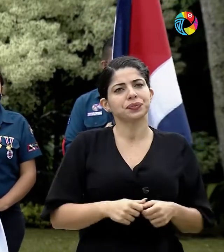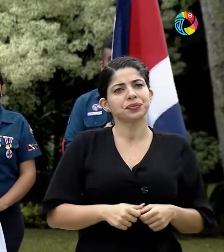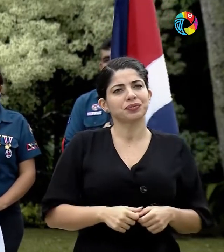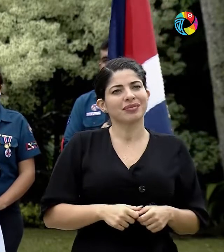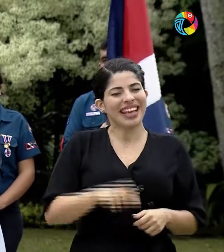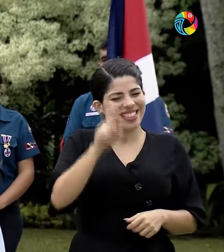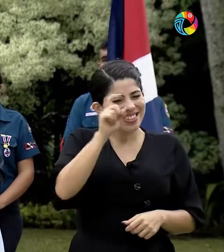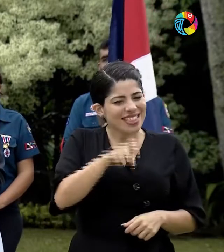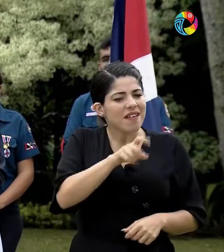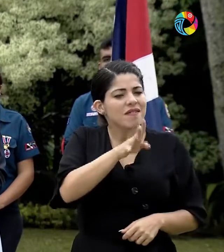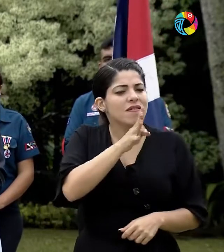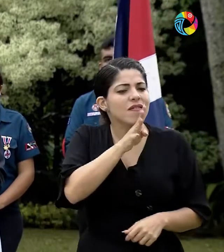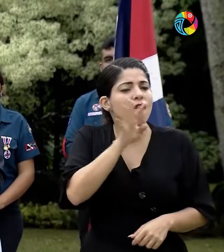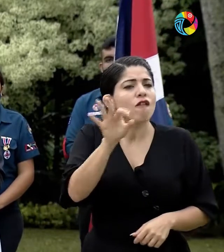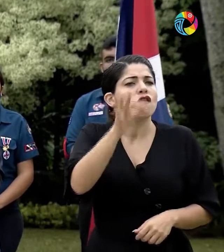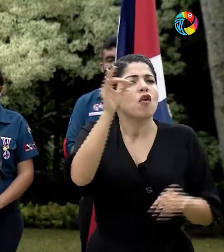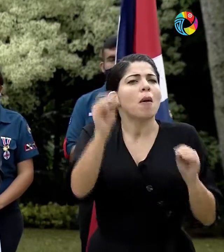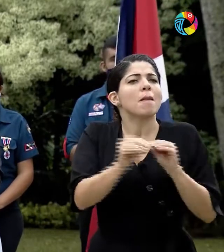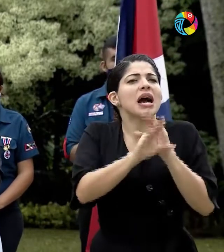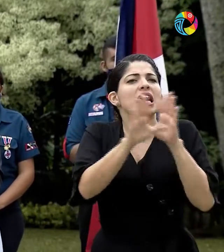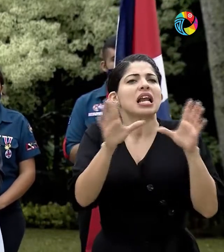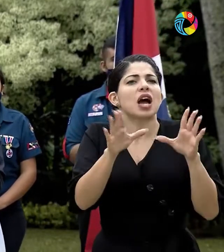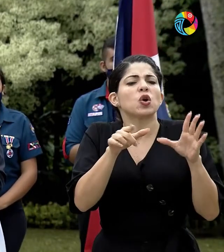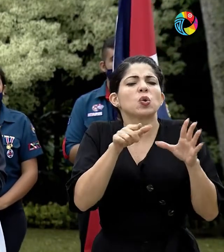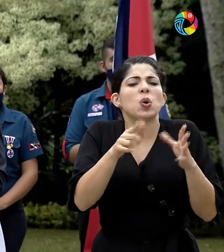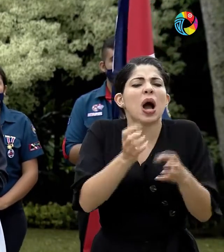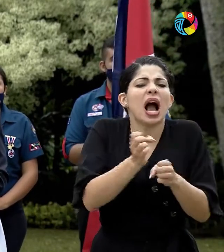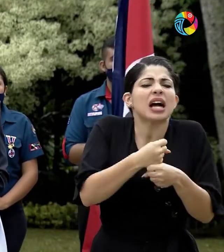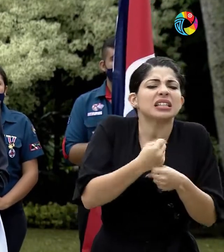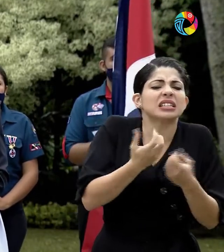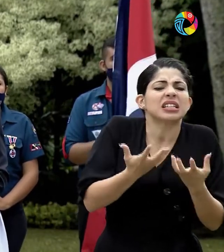Y hay que hablar con claridad de qué se quiere hacer.